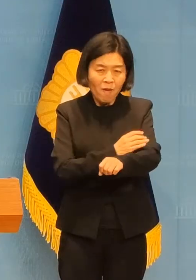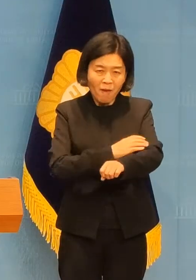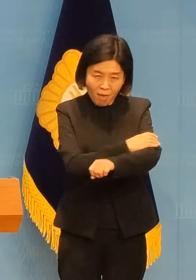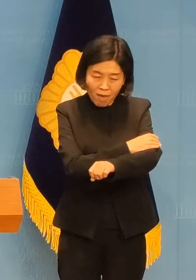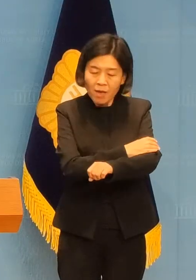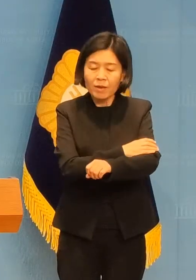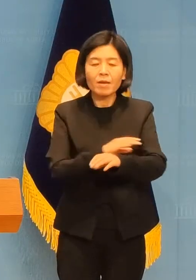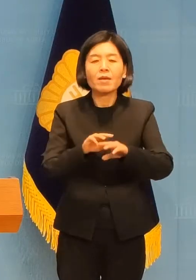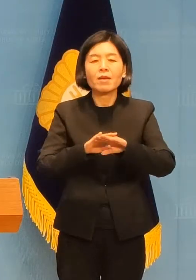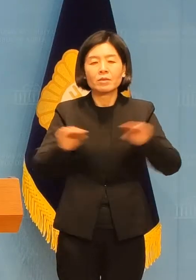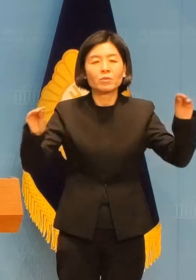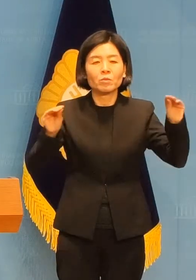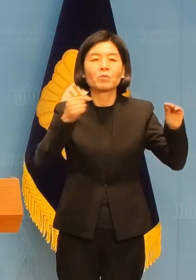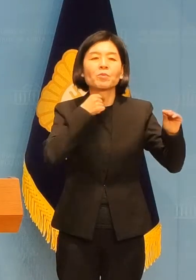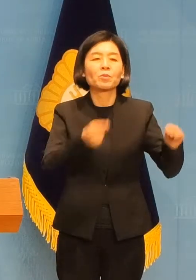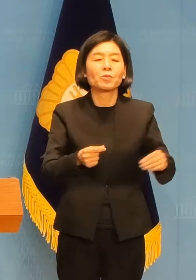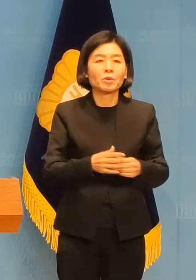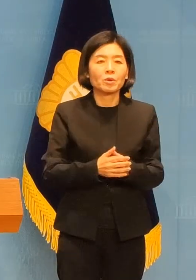해소하고자 합니다.